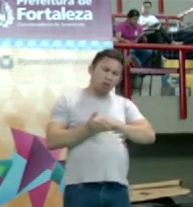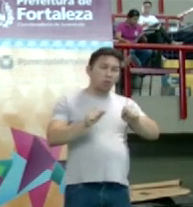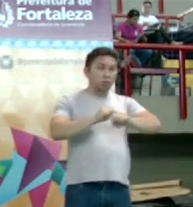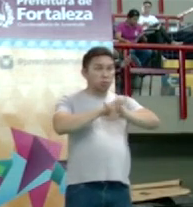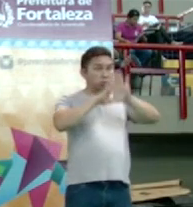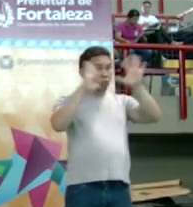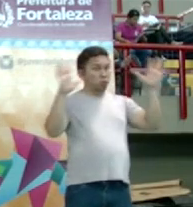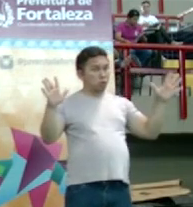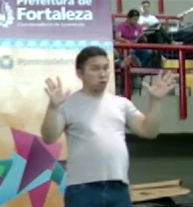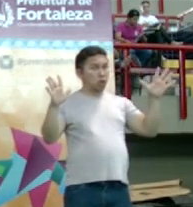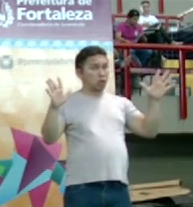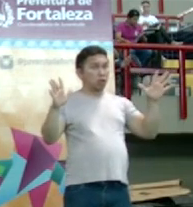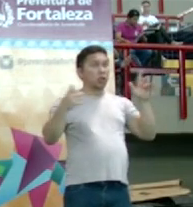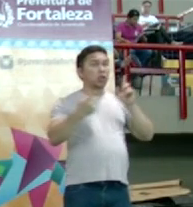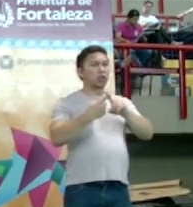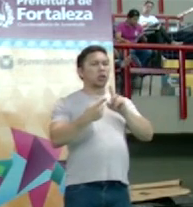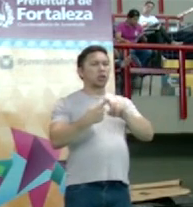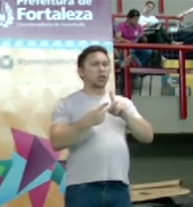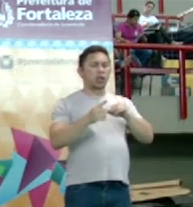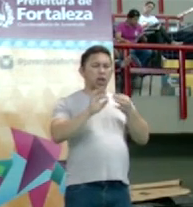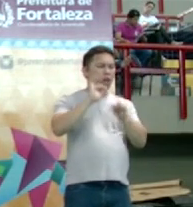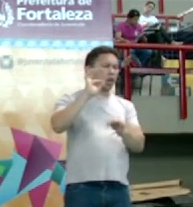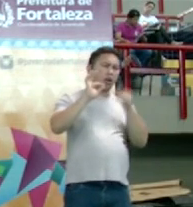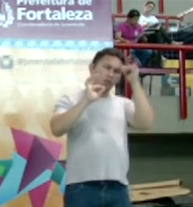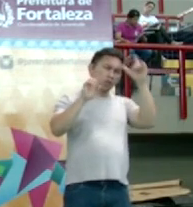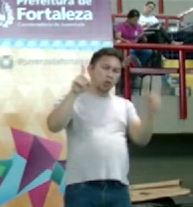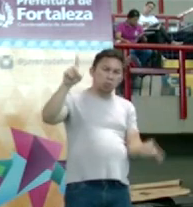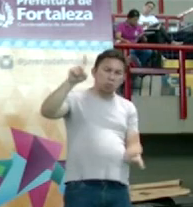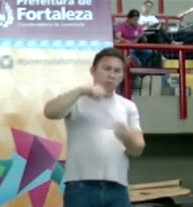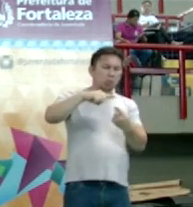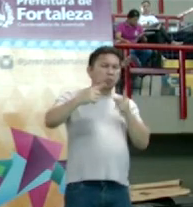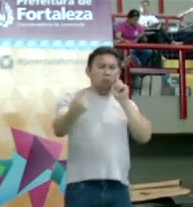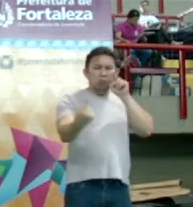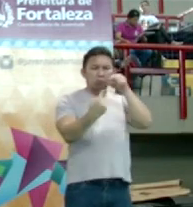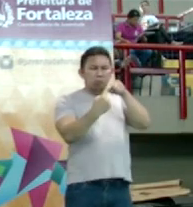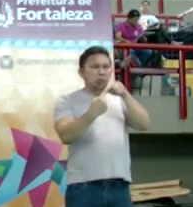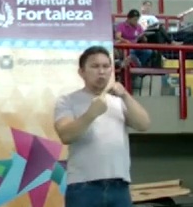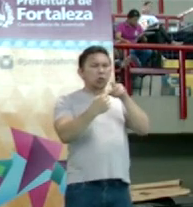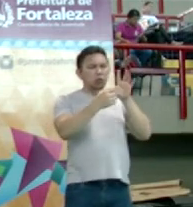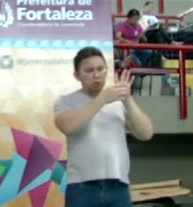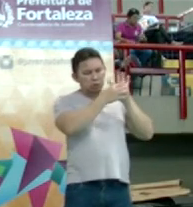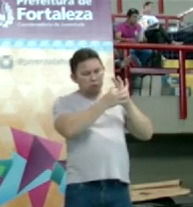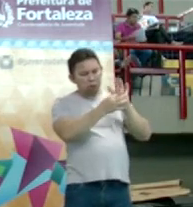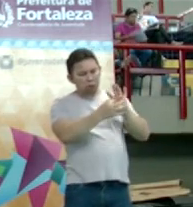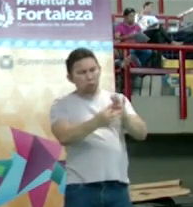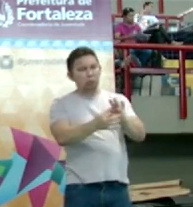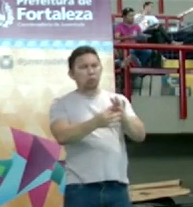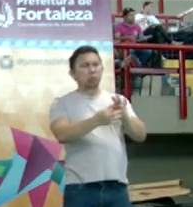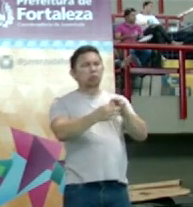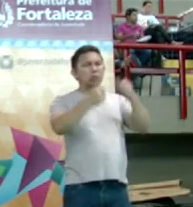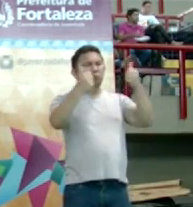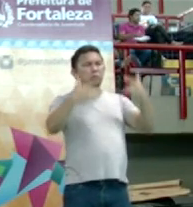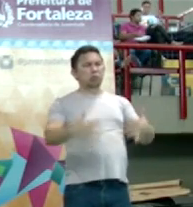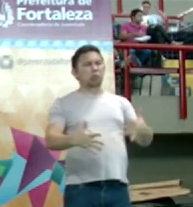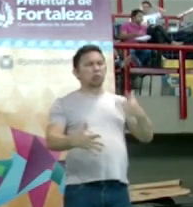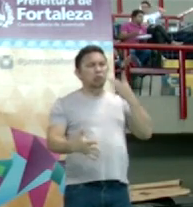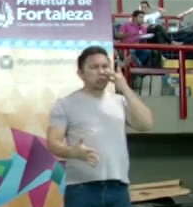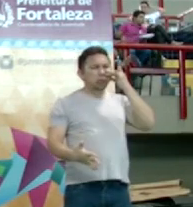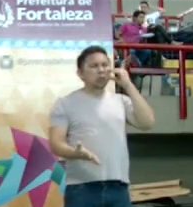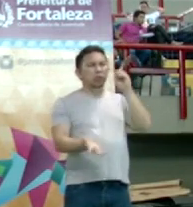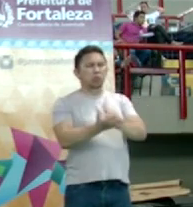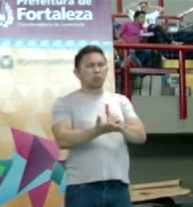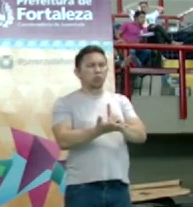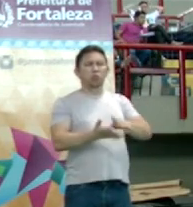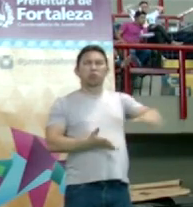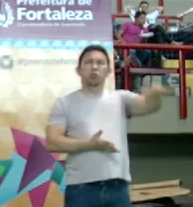precisão, precisão é frases curtas, com objetividade, uma textualidade. Textualidade é a nossa realidade,